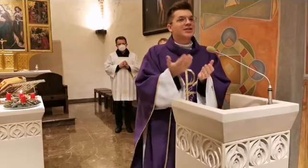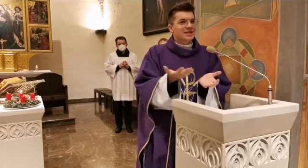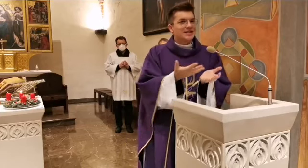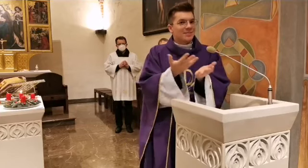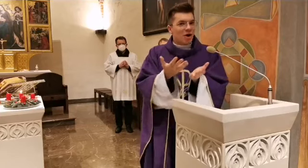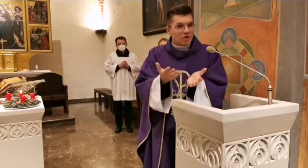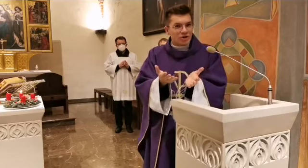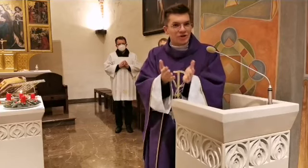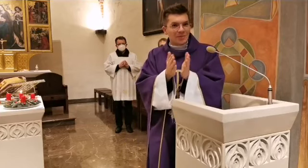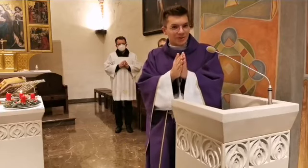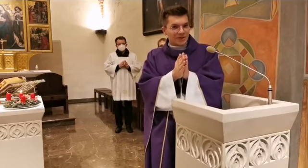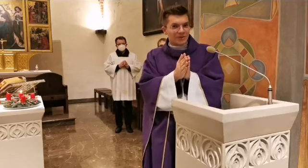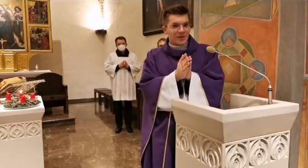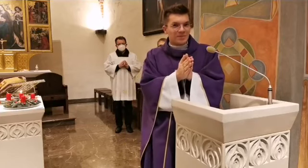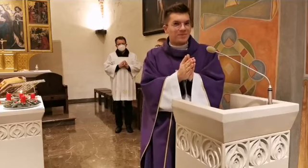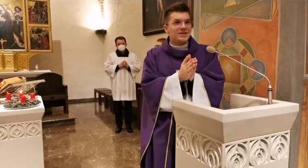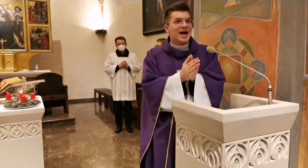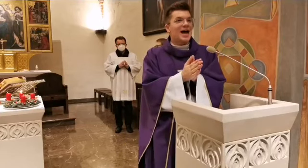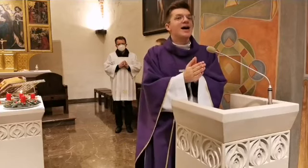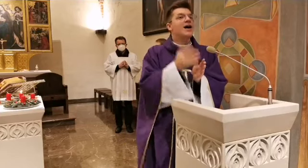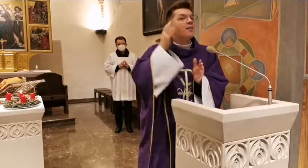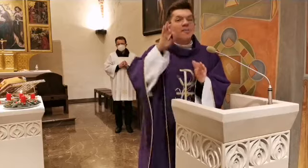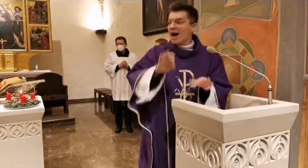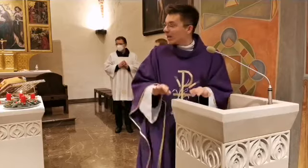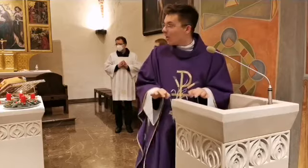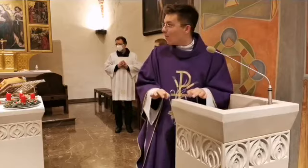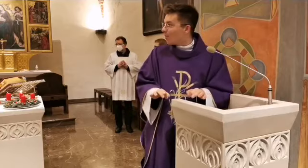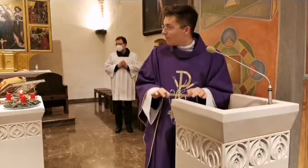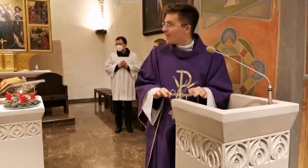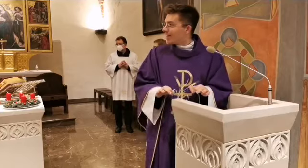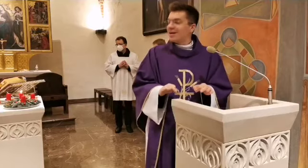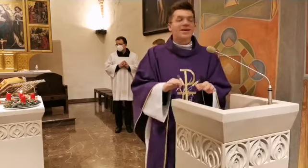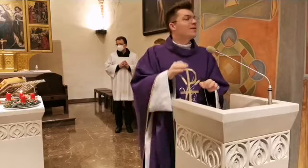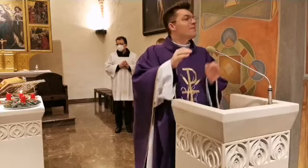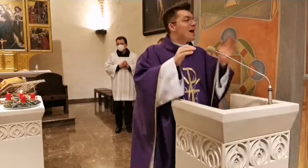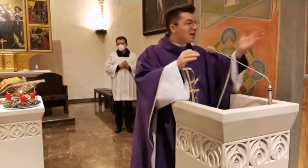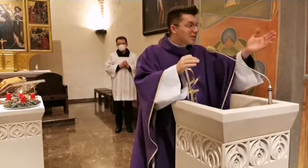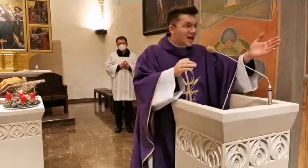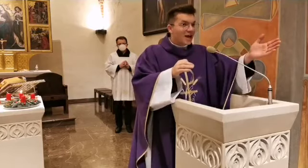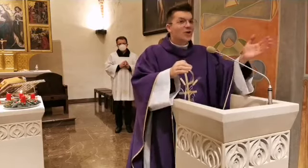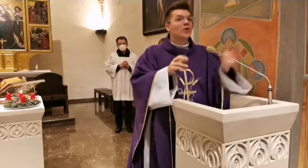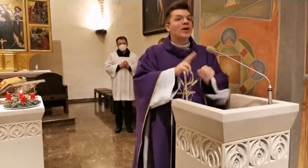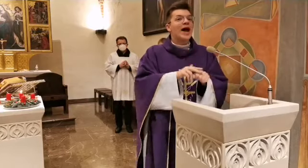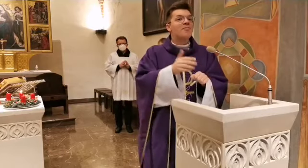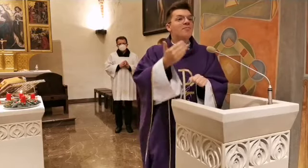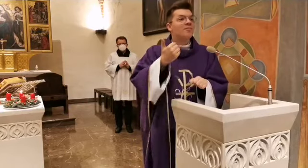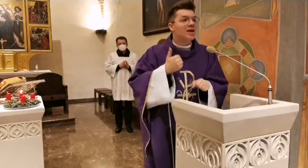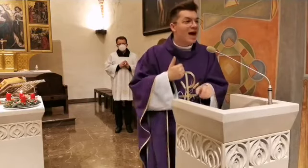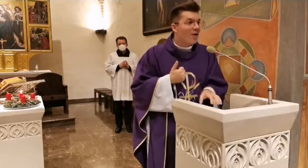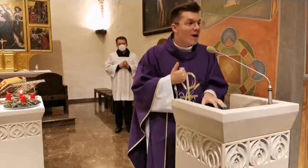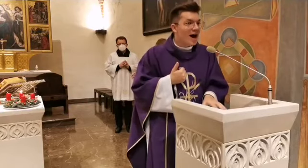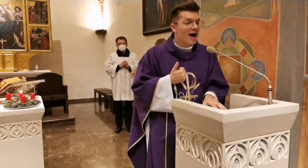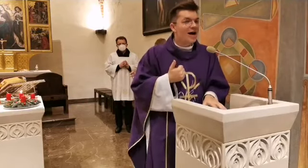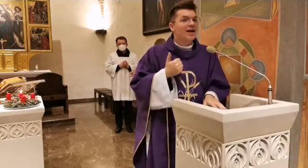Ale też chcę zaprosić do modlitwy za panią Basię, która